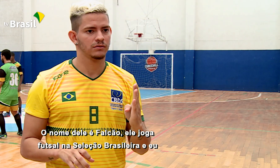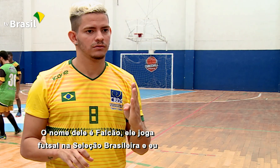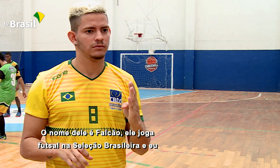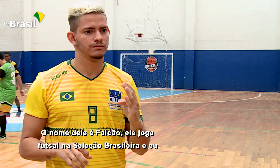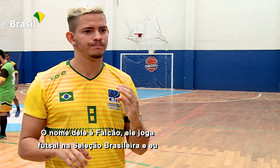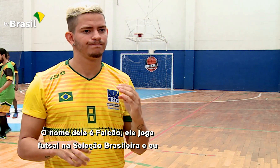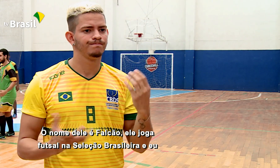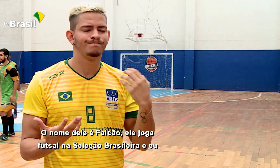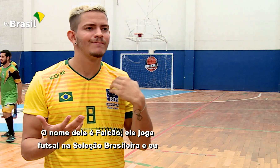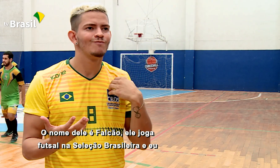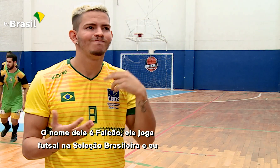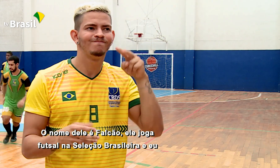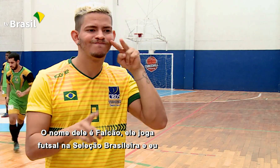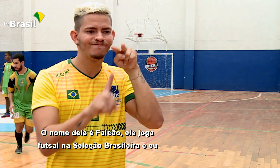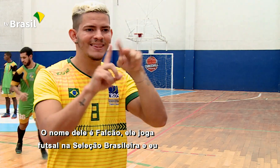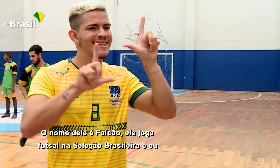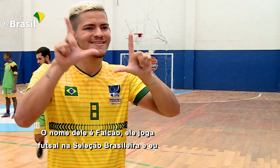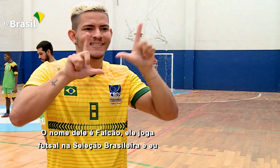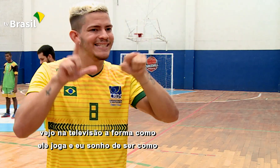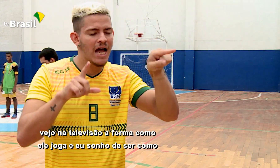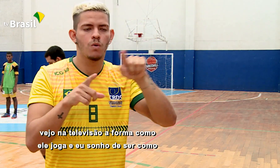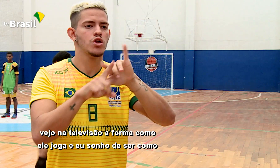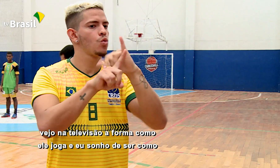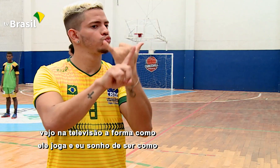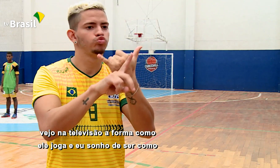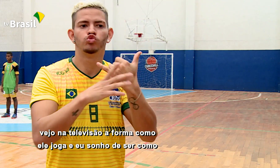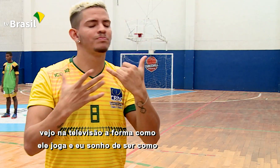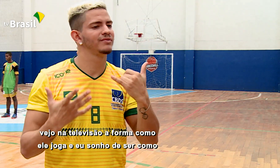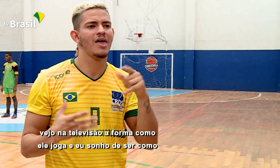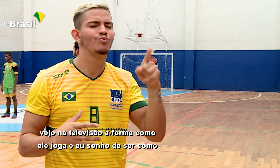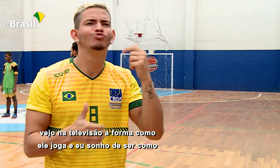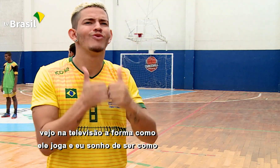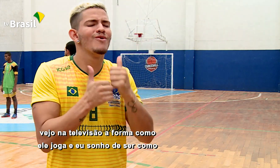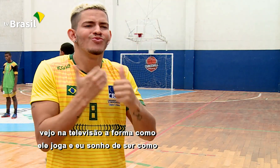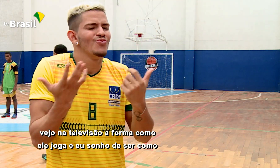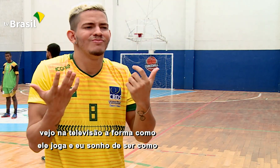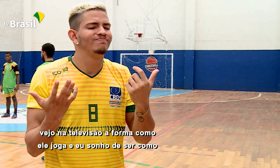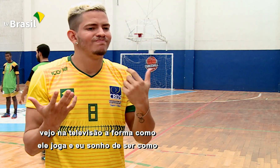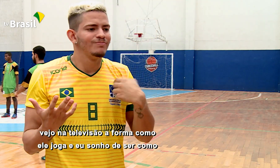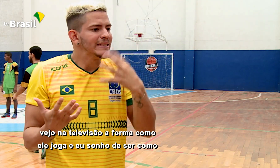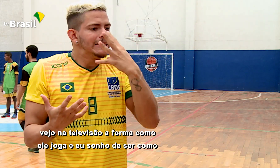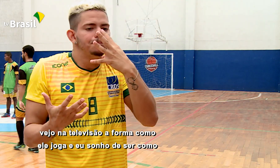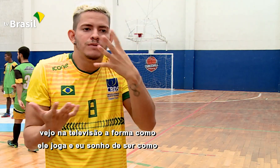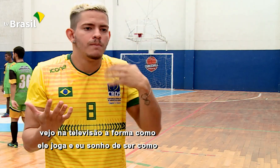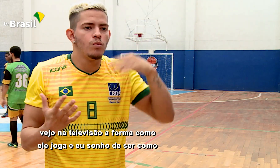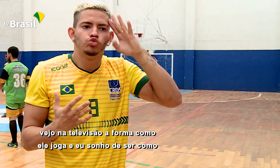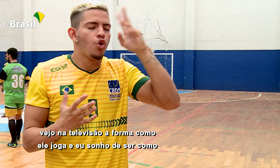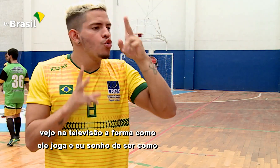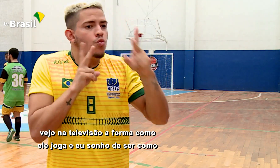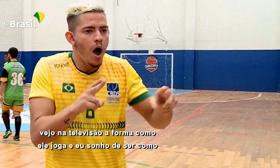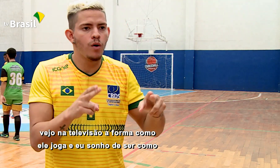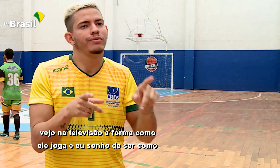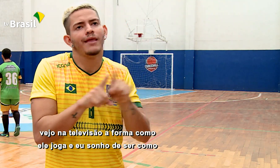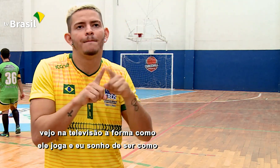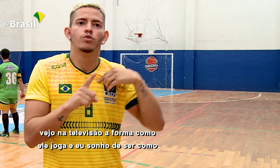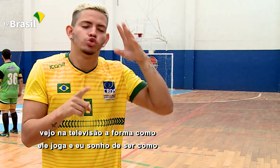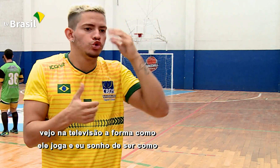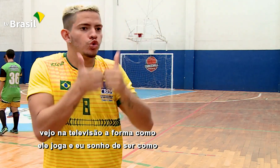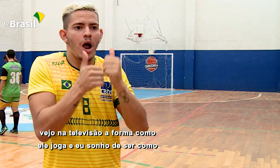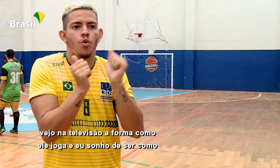seleção brasileira e eu vejo na televisão a forma como ele joga e eu sonho em ser